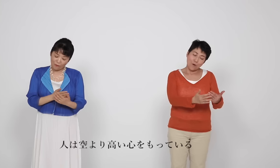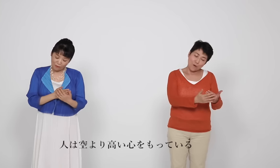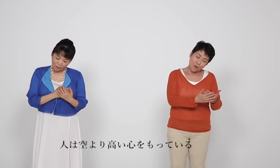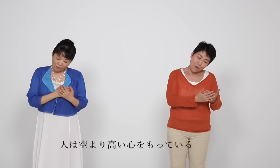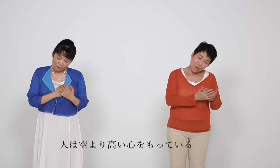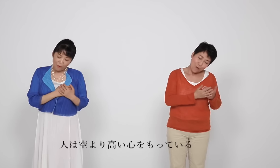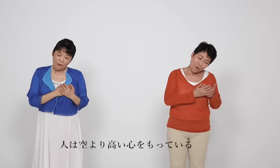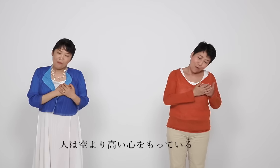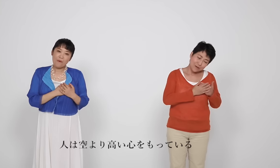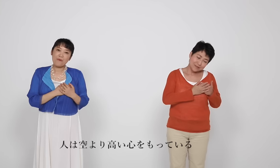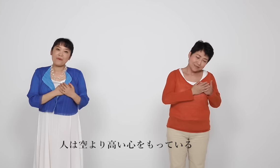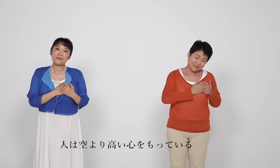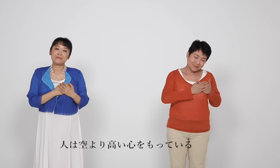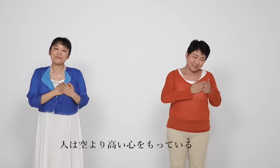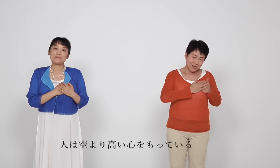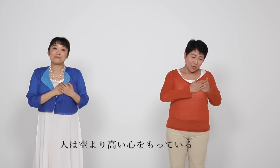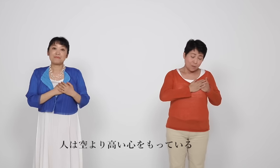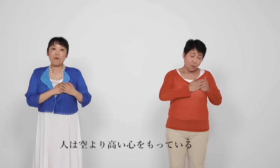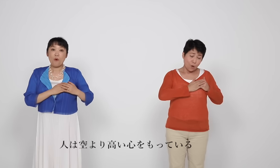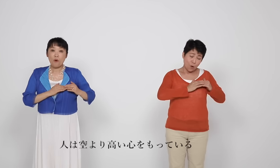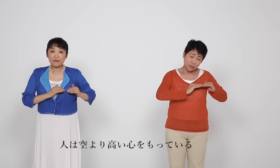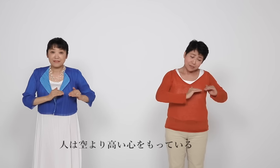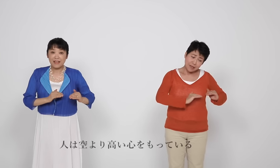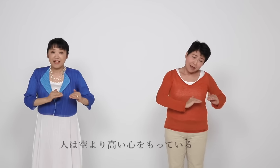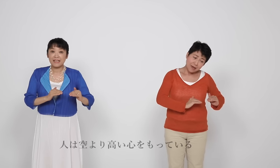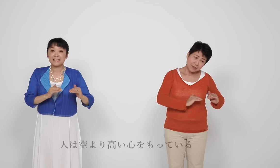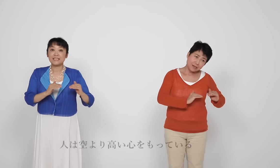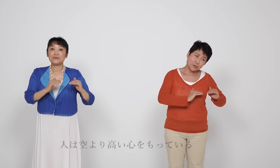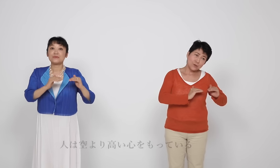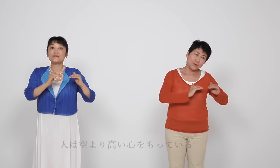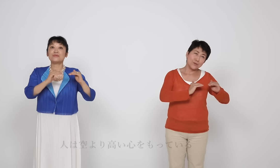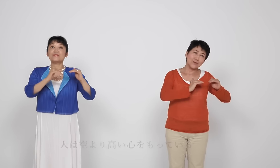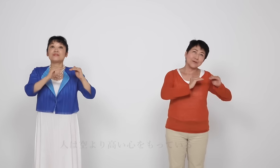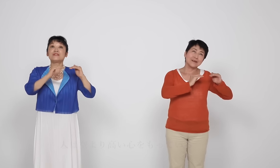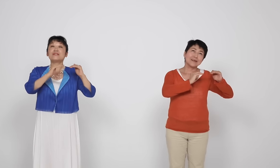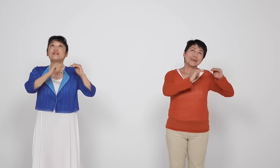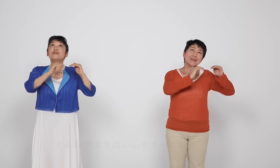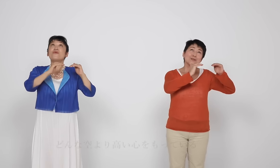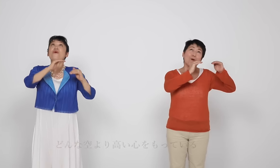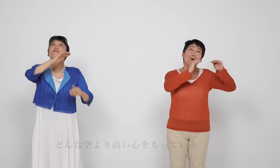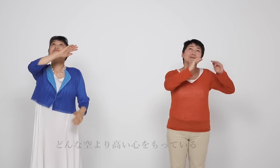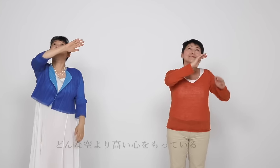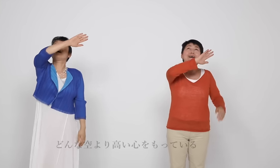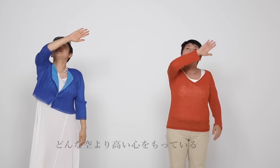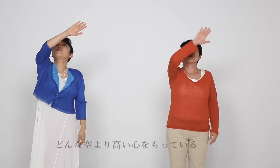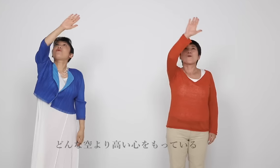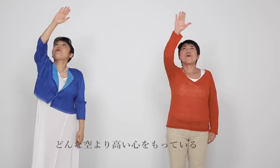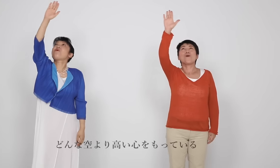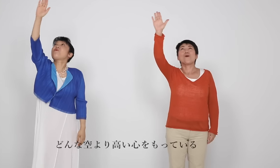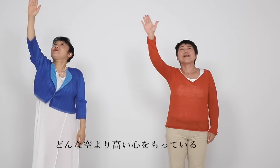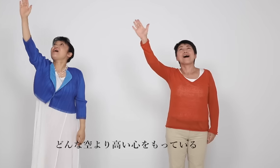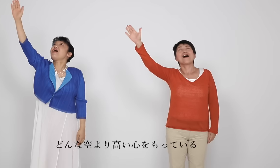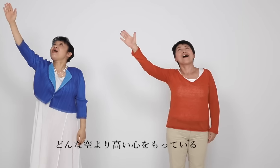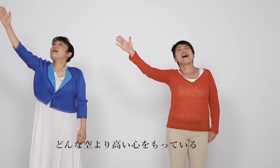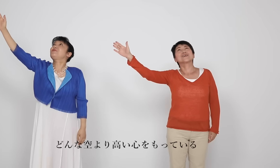心を持っている。どんな空